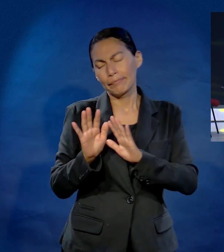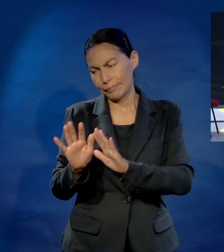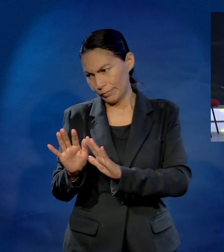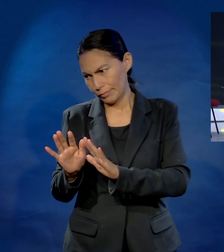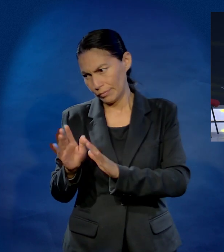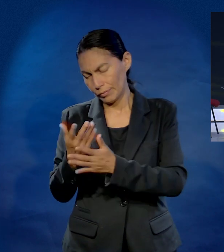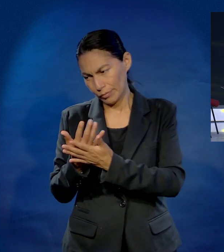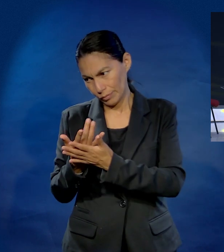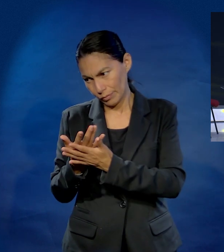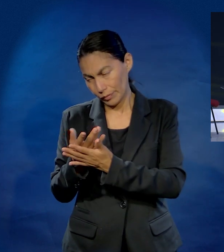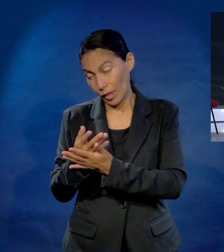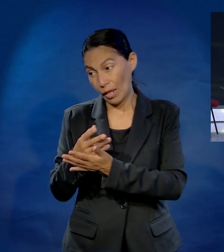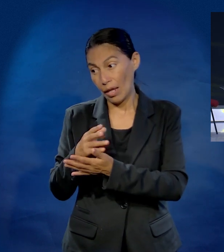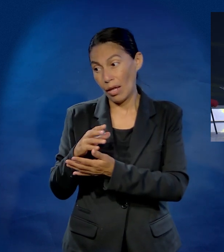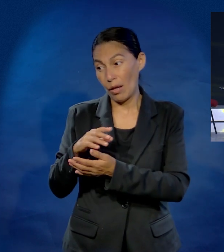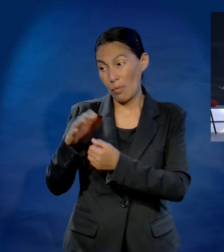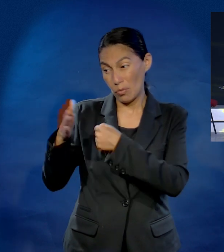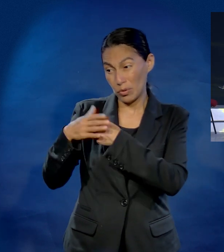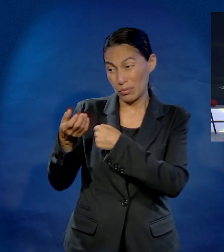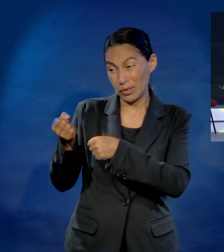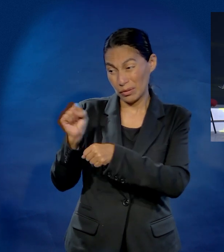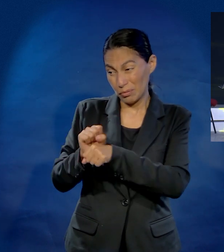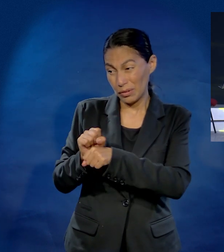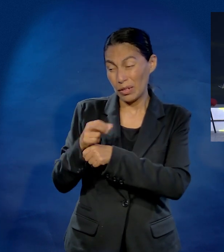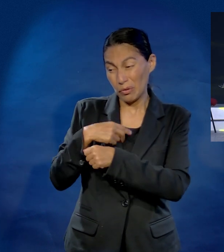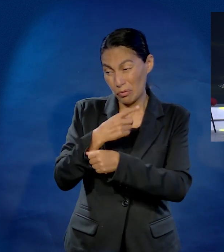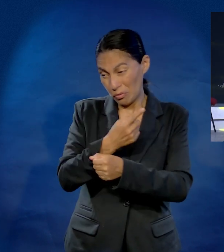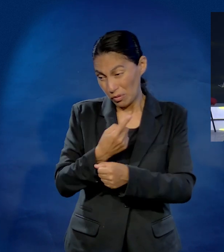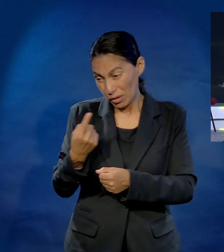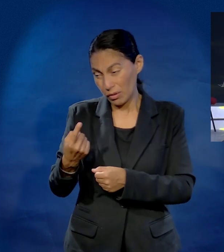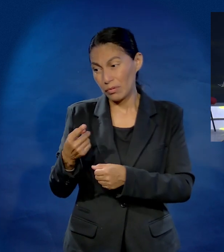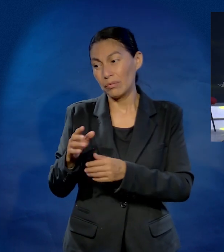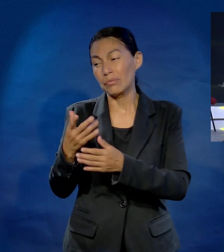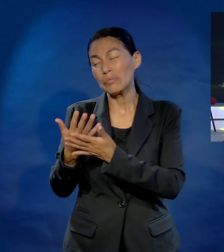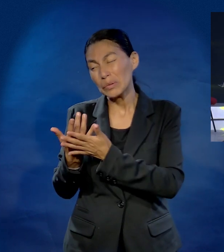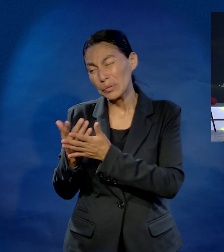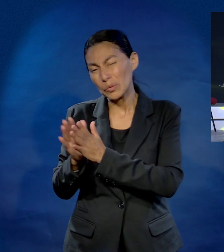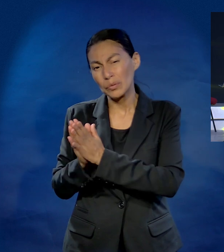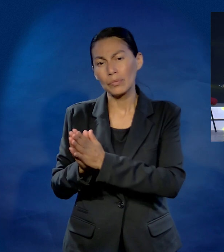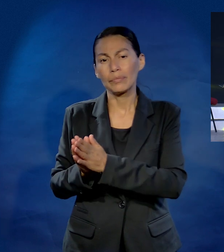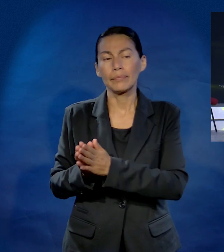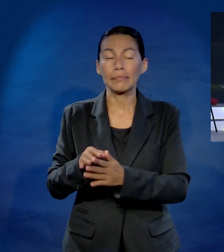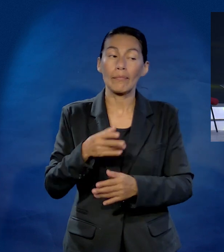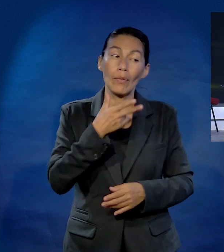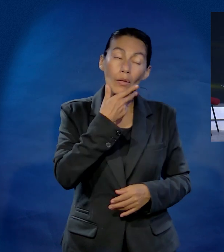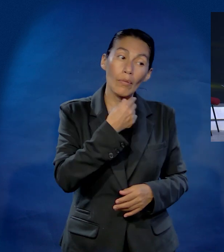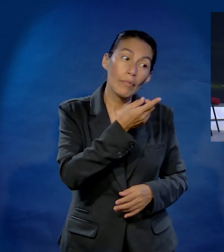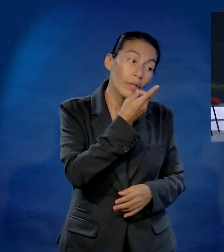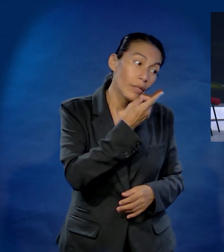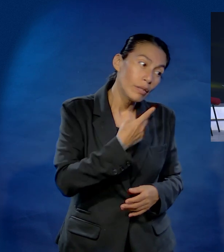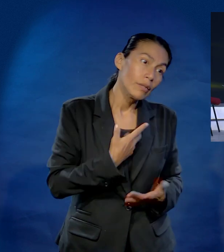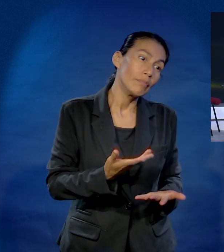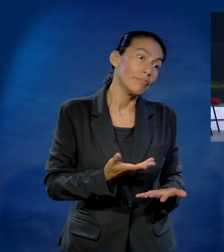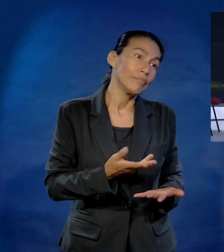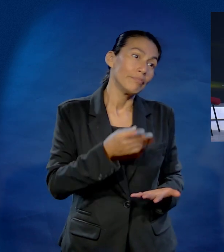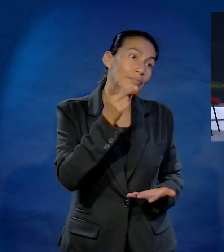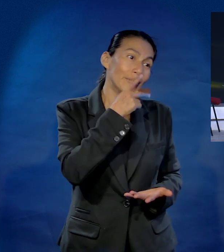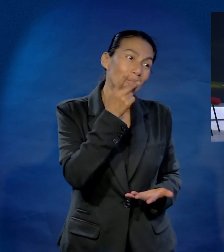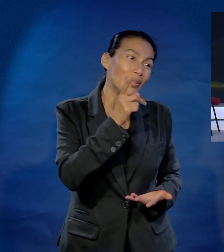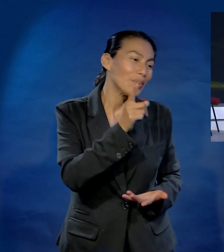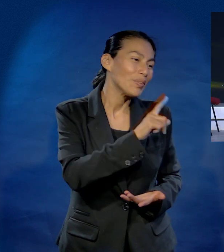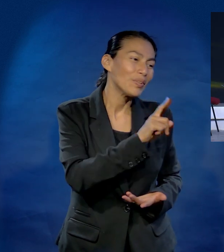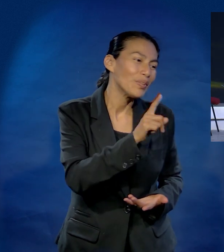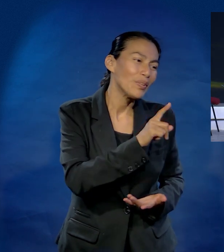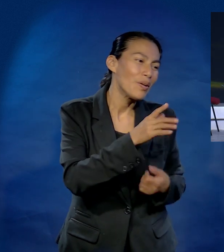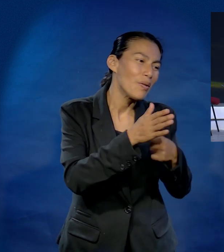losa de concreto, pero las cosas estaban encareciendo y necesitábamos cambiar ya. Yo recuerdo que le dije, hermano, mire,